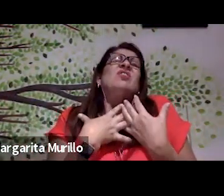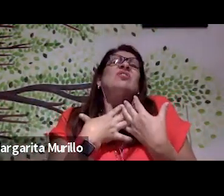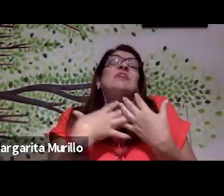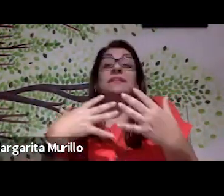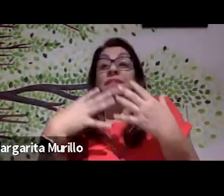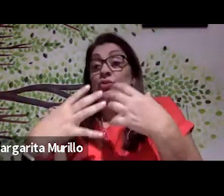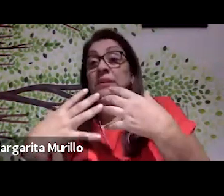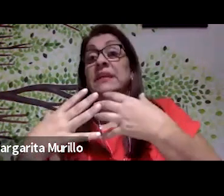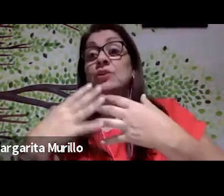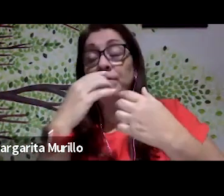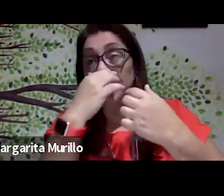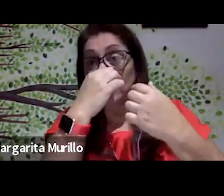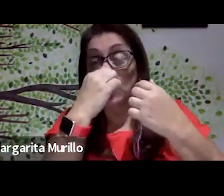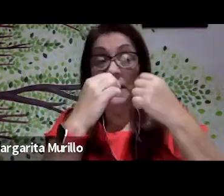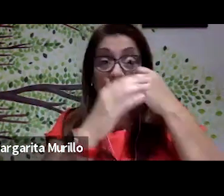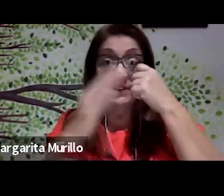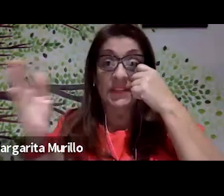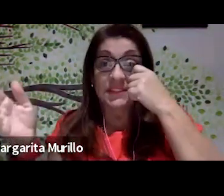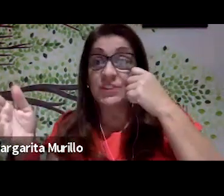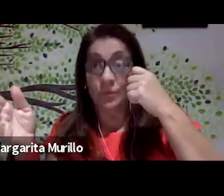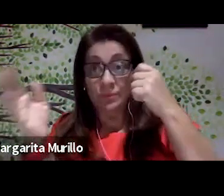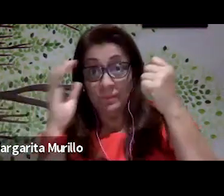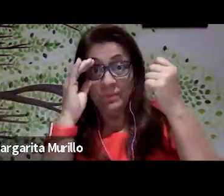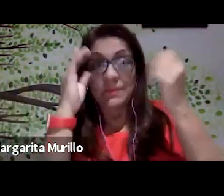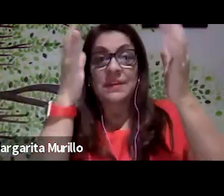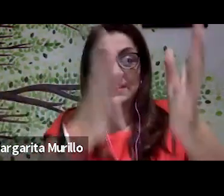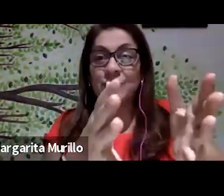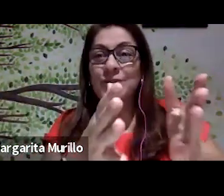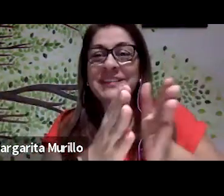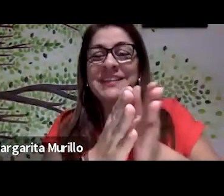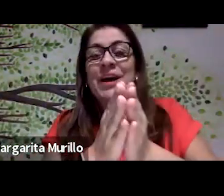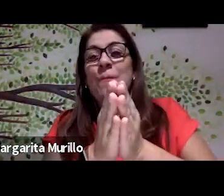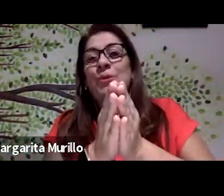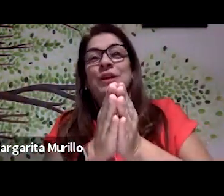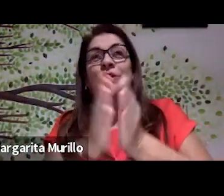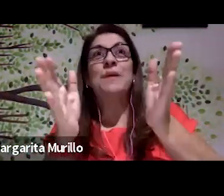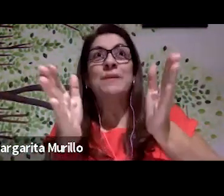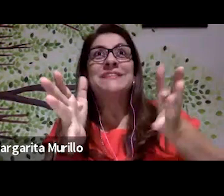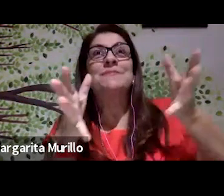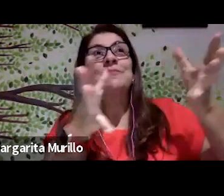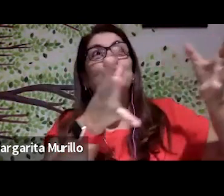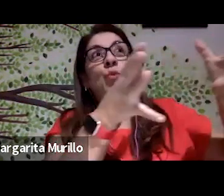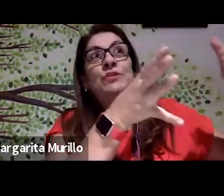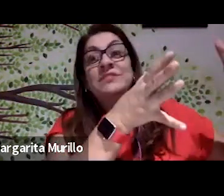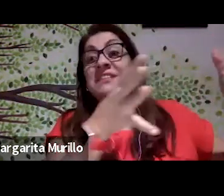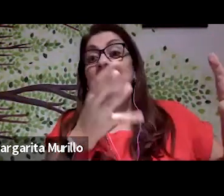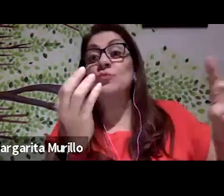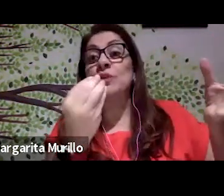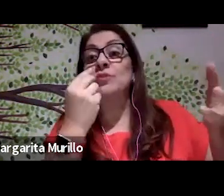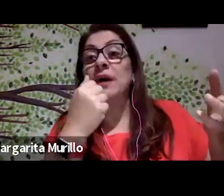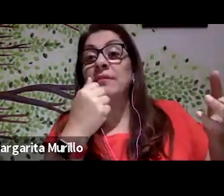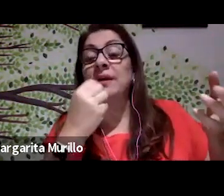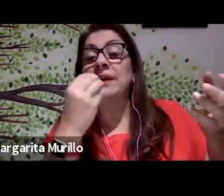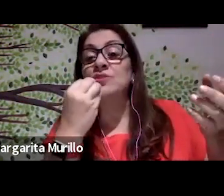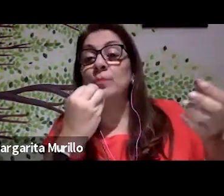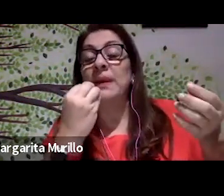qué rico de hecho el niño es un objeto de transición esas cosas porque los bebés cuando están chiquitos